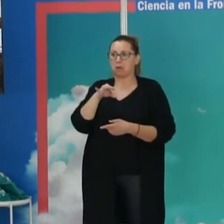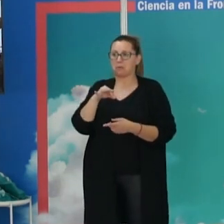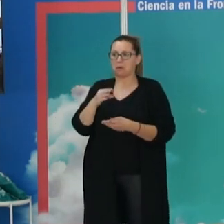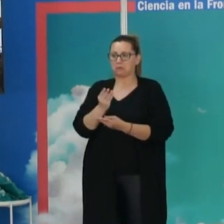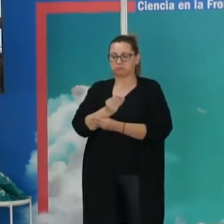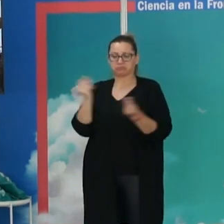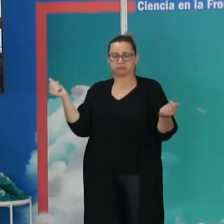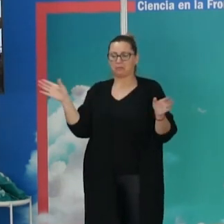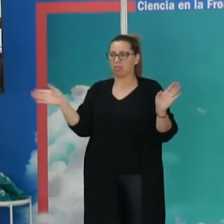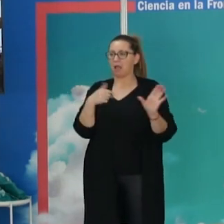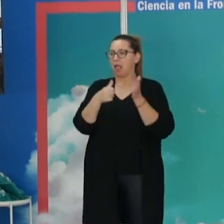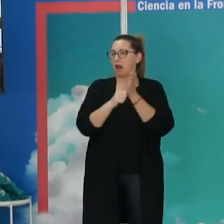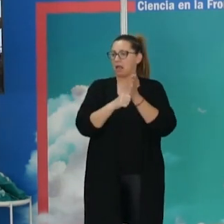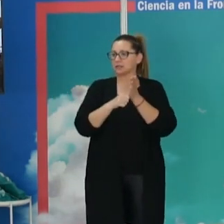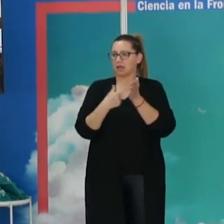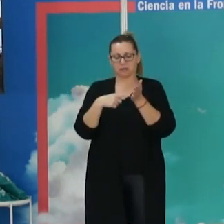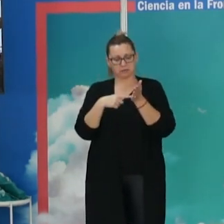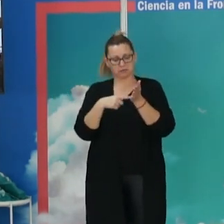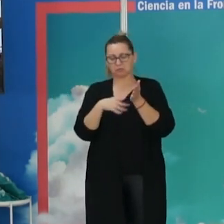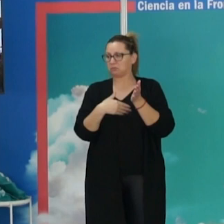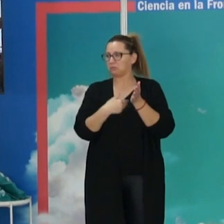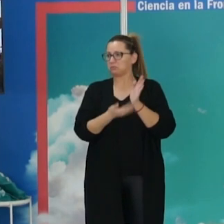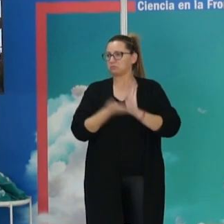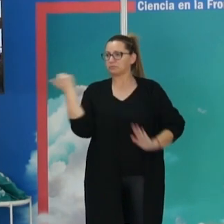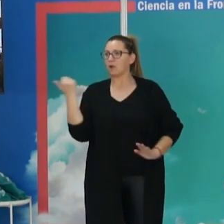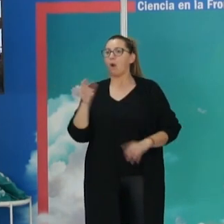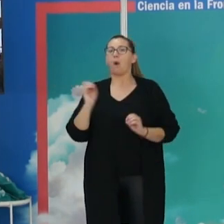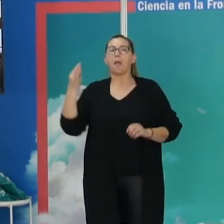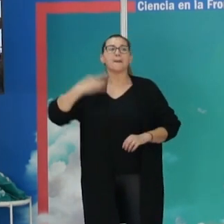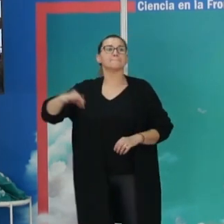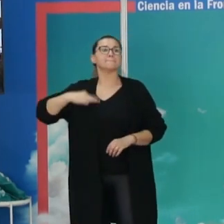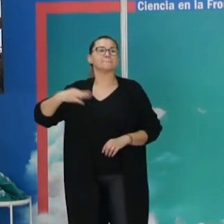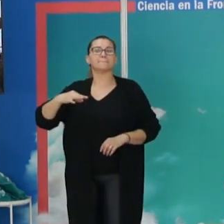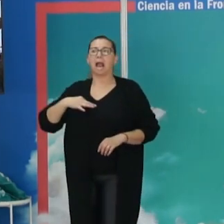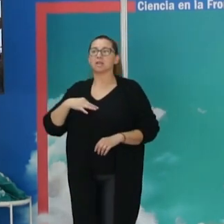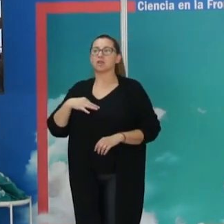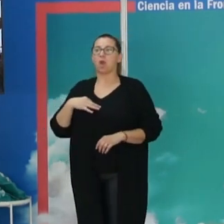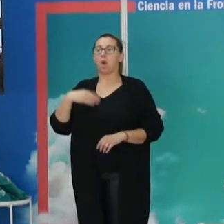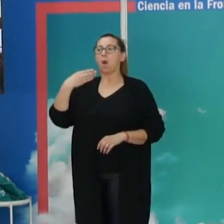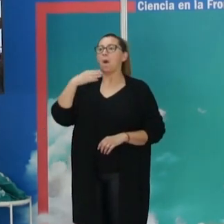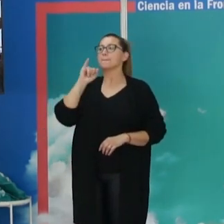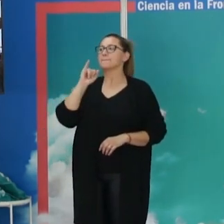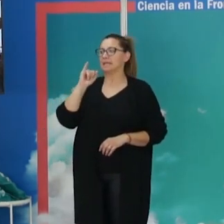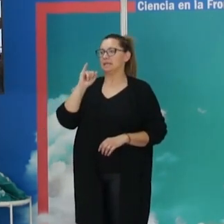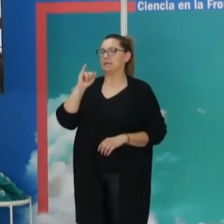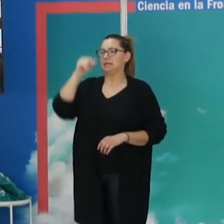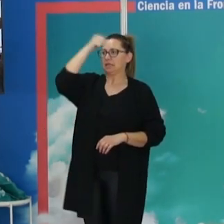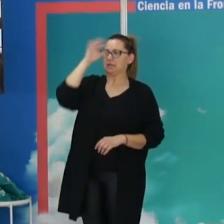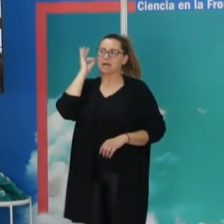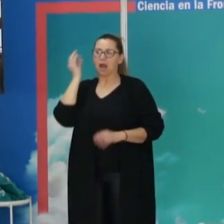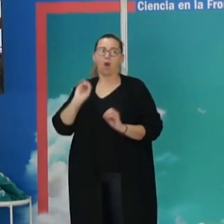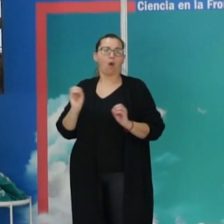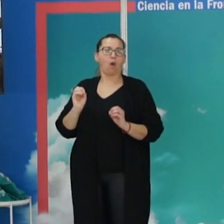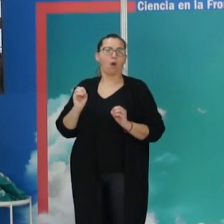esa distinción, podríamos prescindir de baños binarios, podríamos crear una tercera categoría o eliminarlas